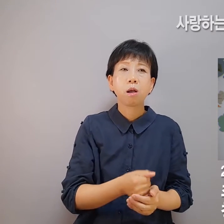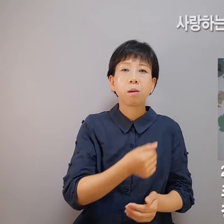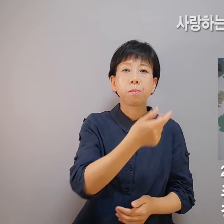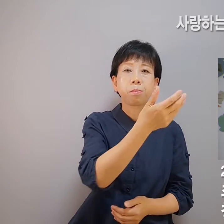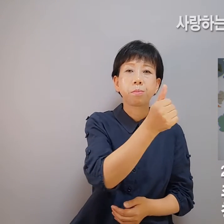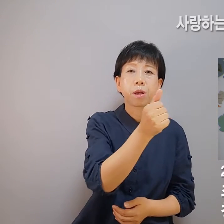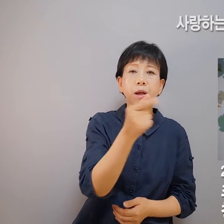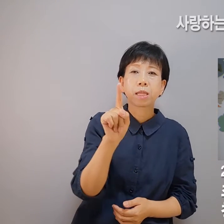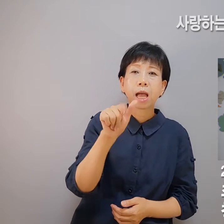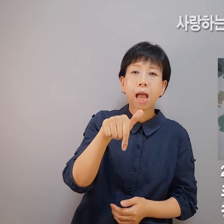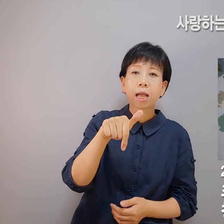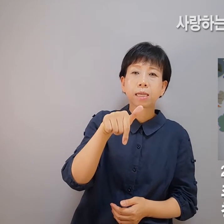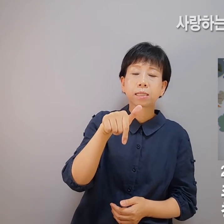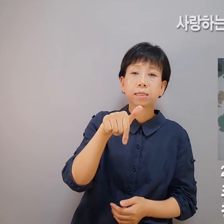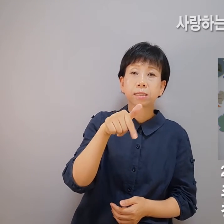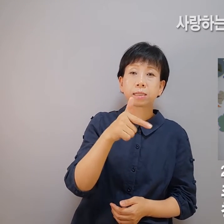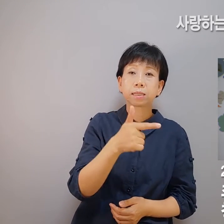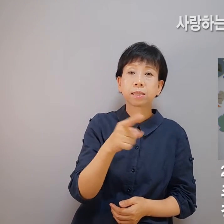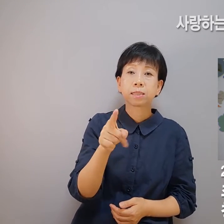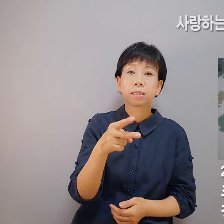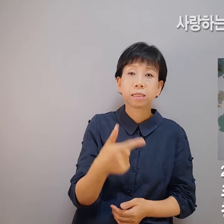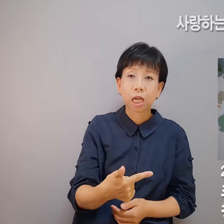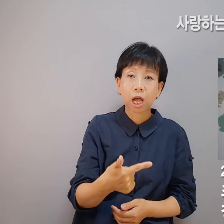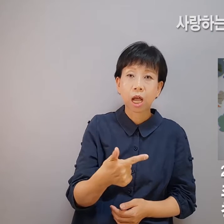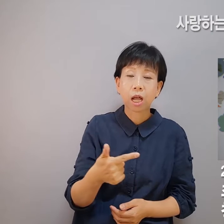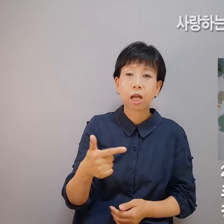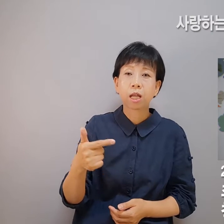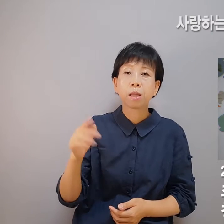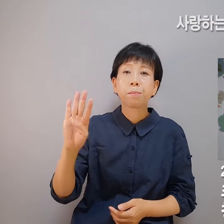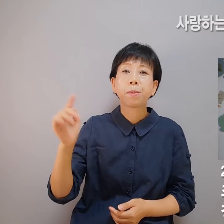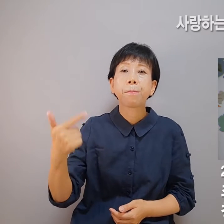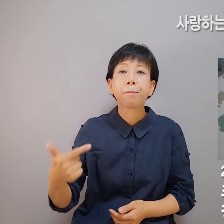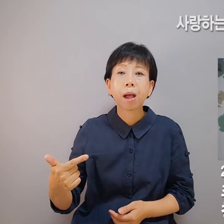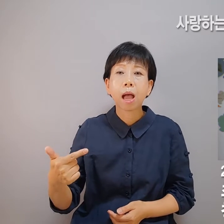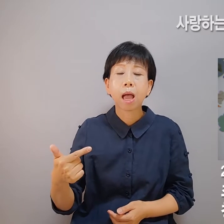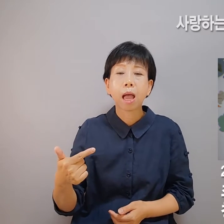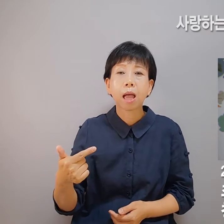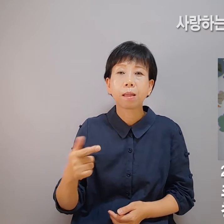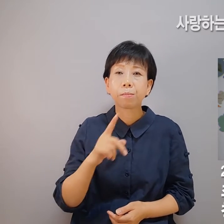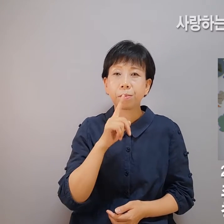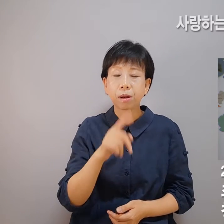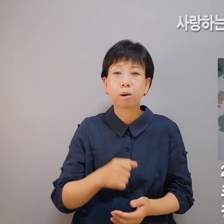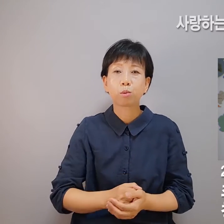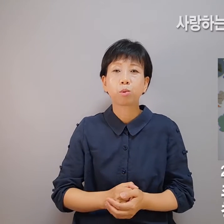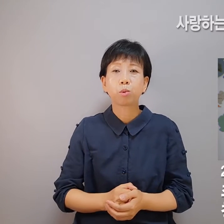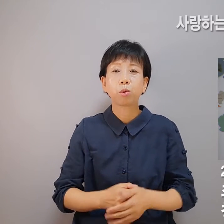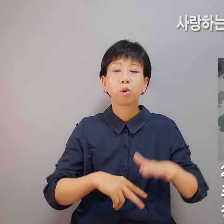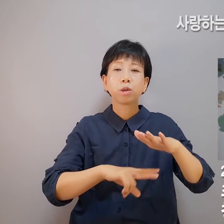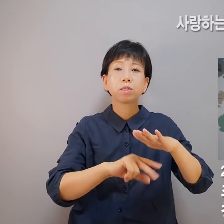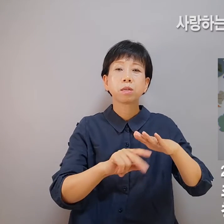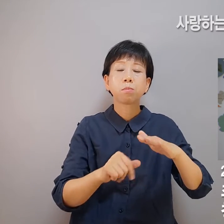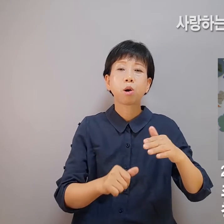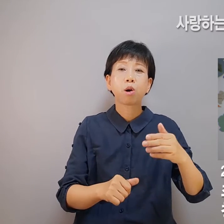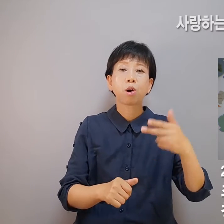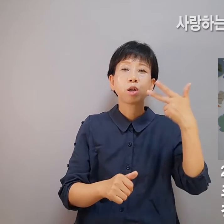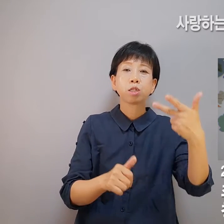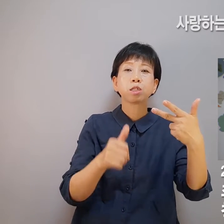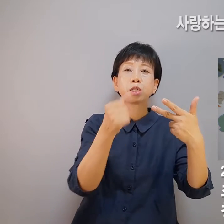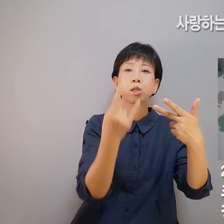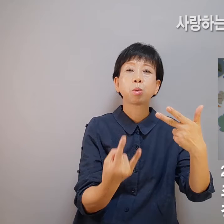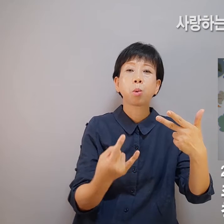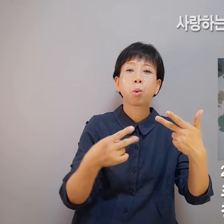전철이 있는 데는요 몇 호선을 탔느냐 이렇게 나이를 얘기한답니다. 네. 7호선을 이제